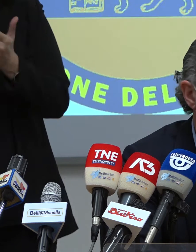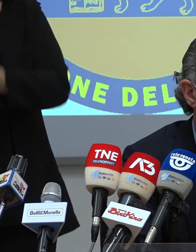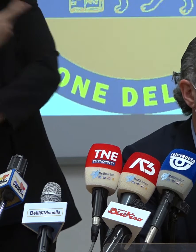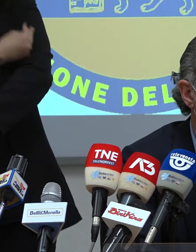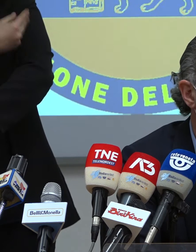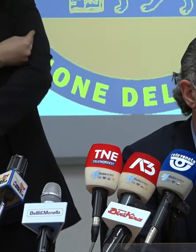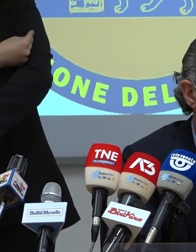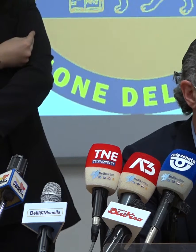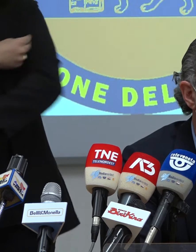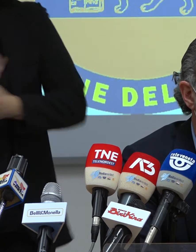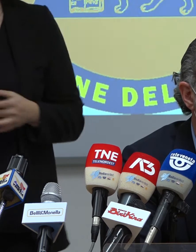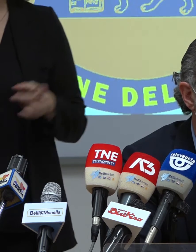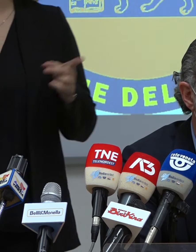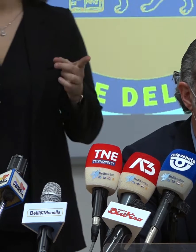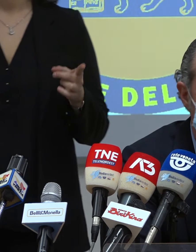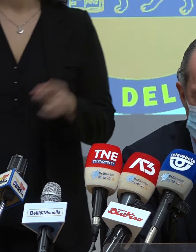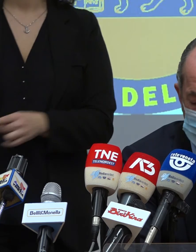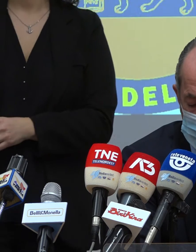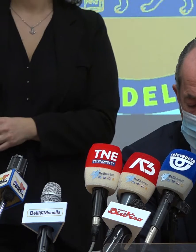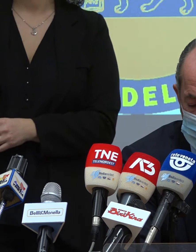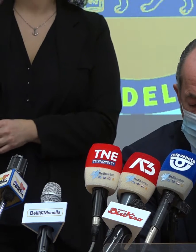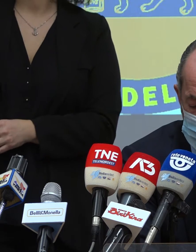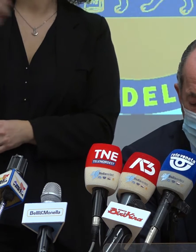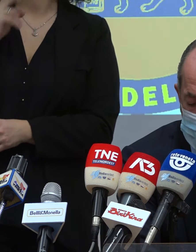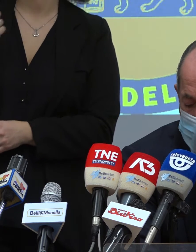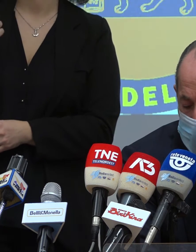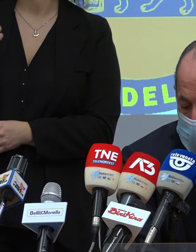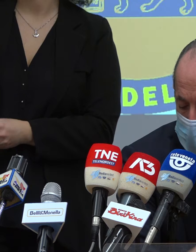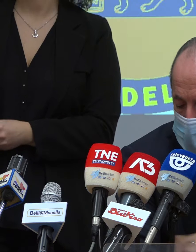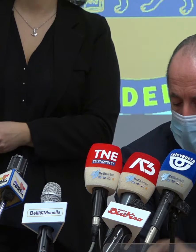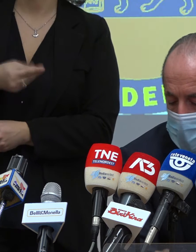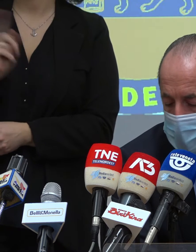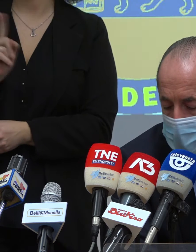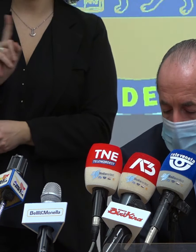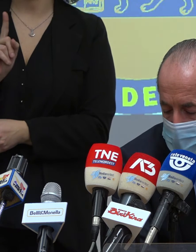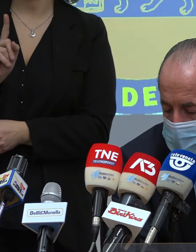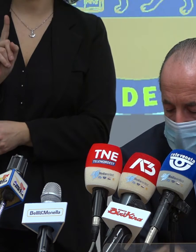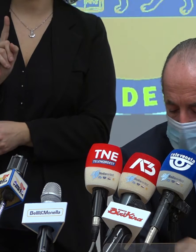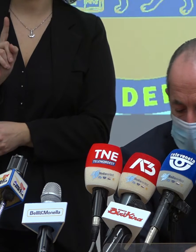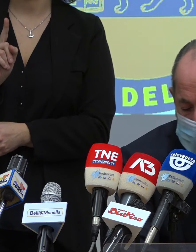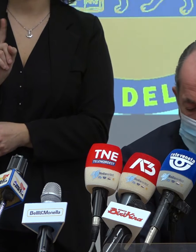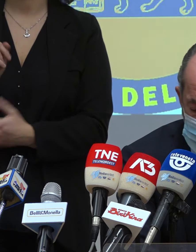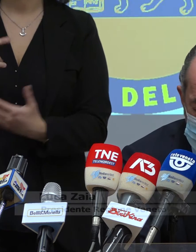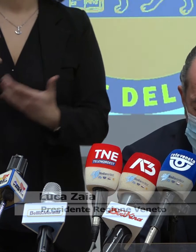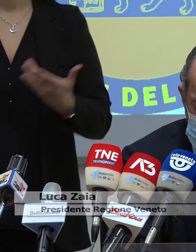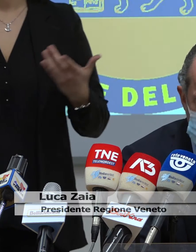Con alcune io ho parlato, non ci danno i vaccini, però è pur vero che insomma